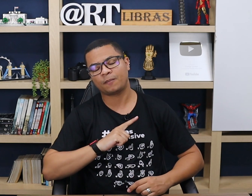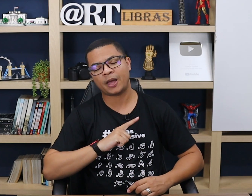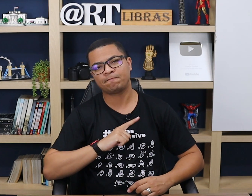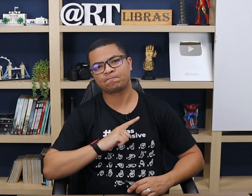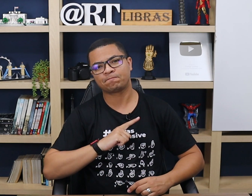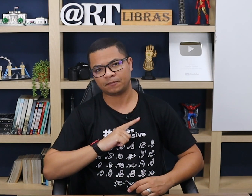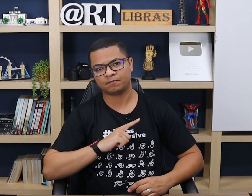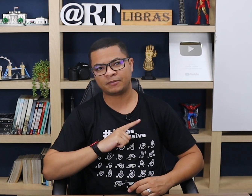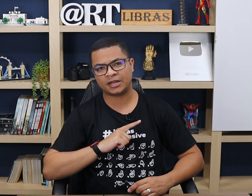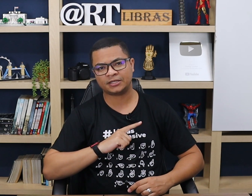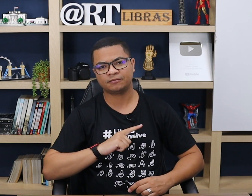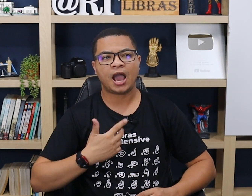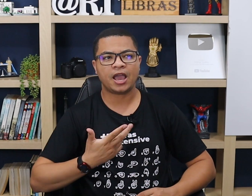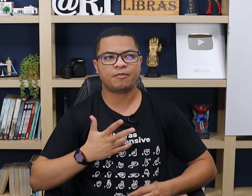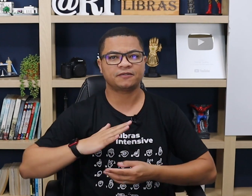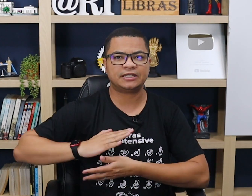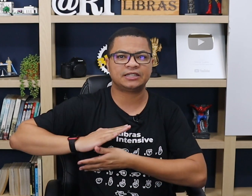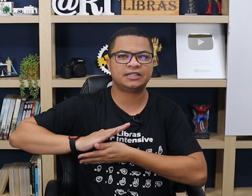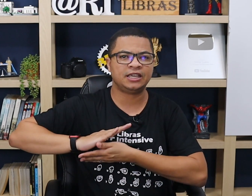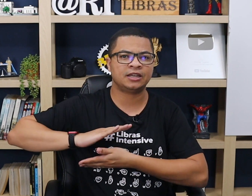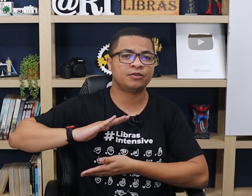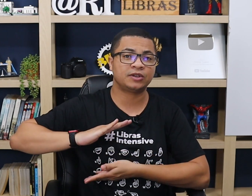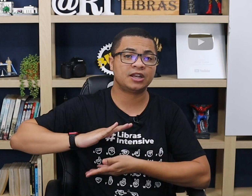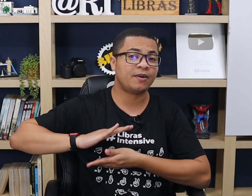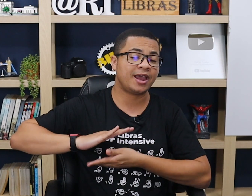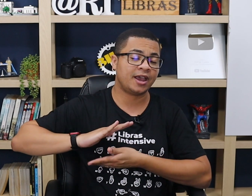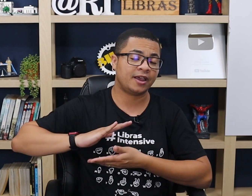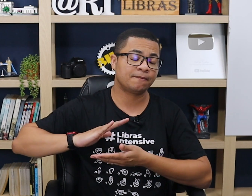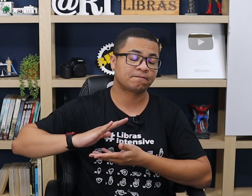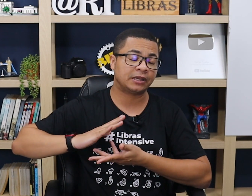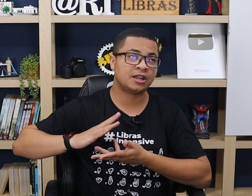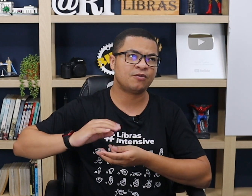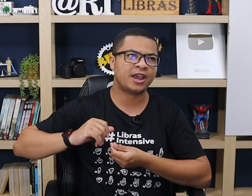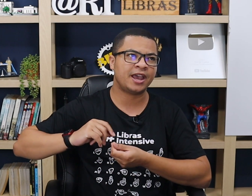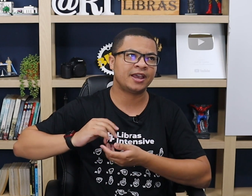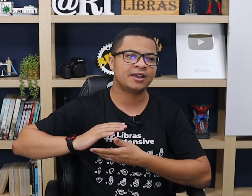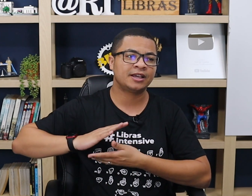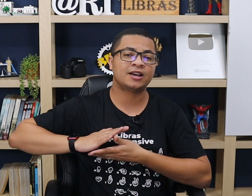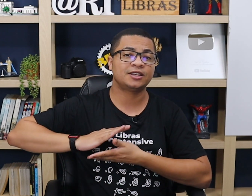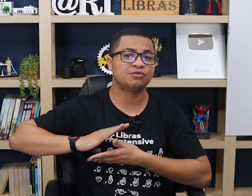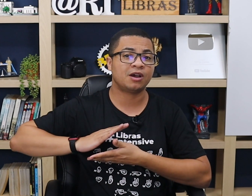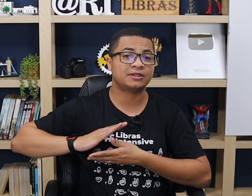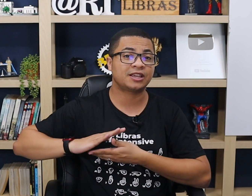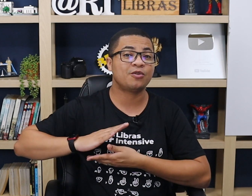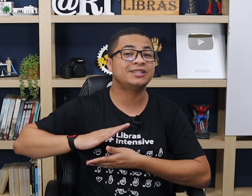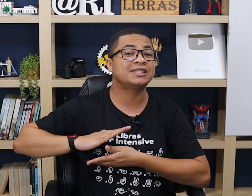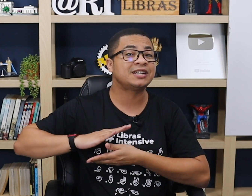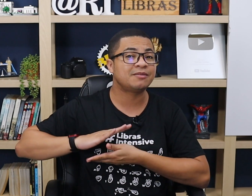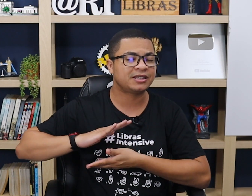tá beleza eu posso fazer assim não isso aqui não é não é câncer de mama você quer o exame